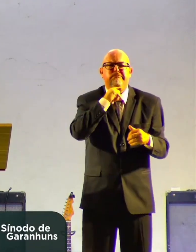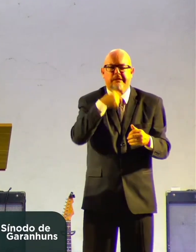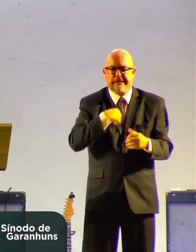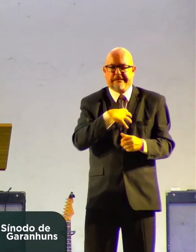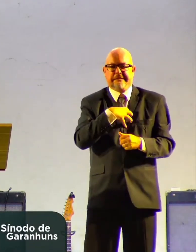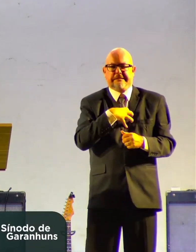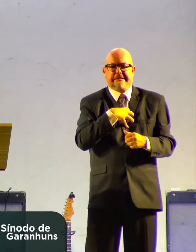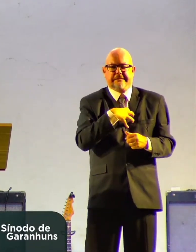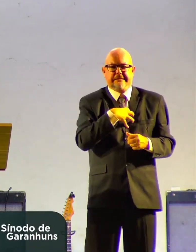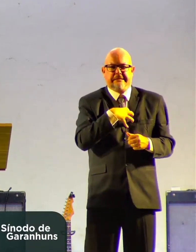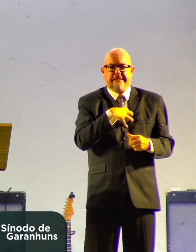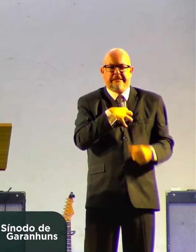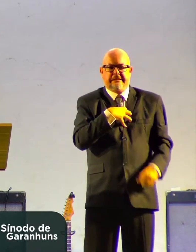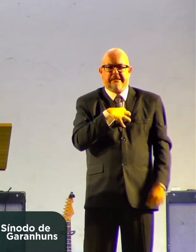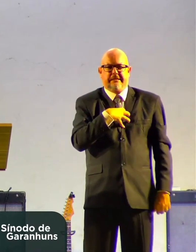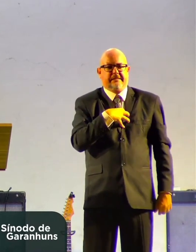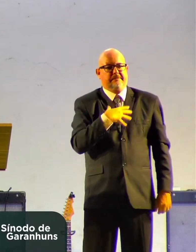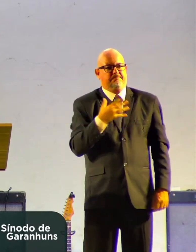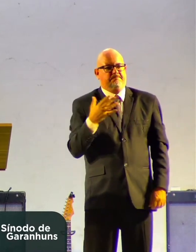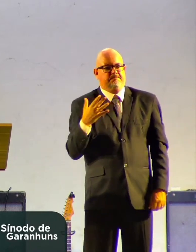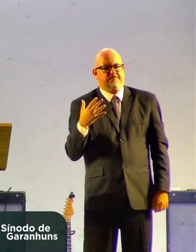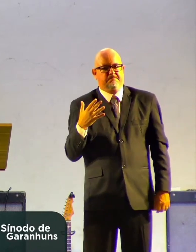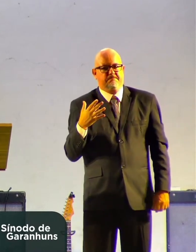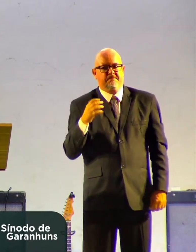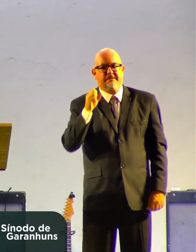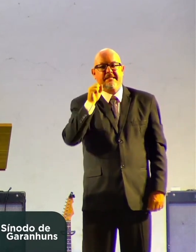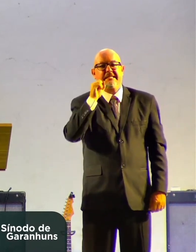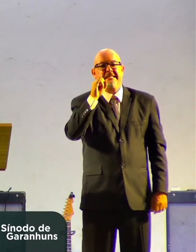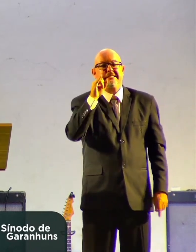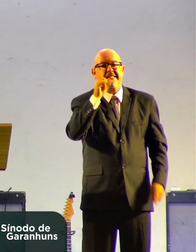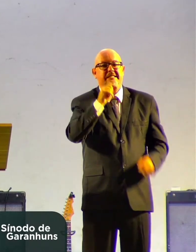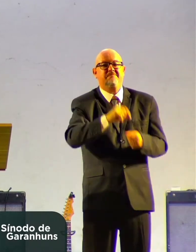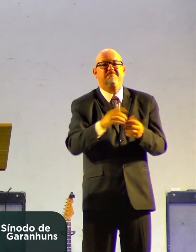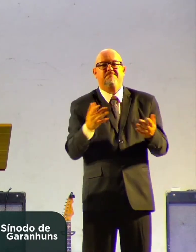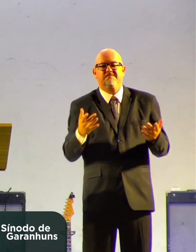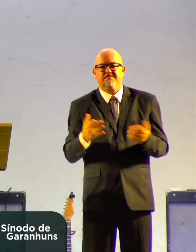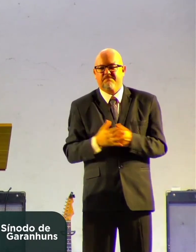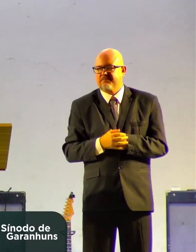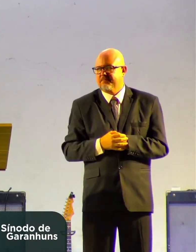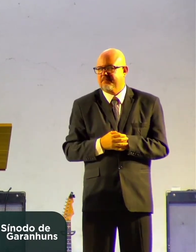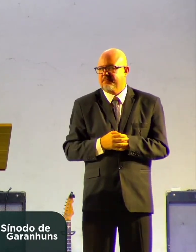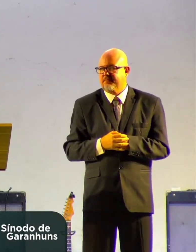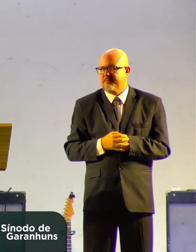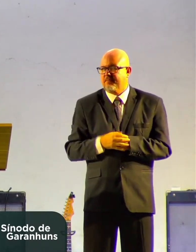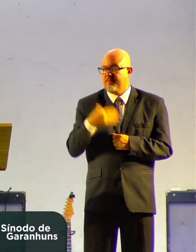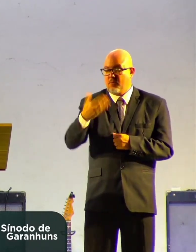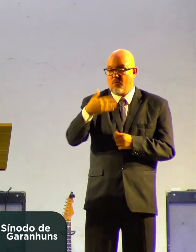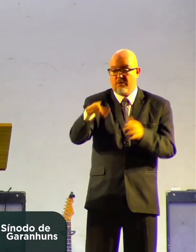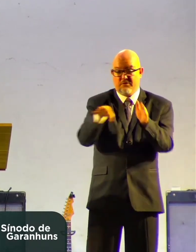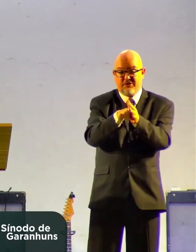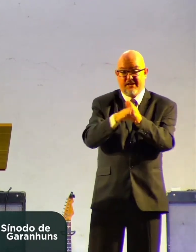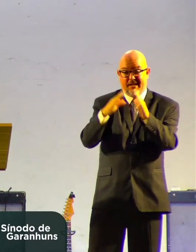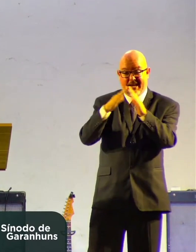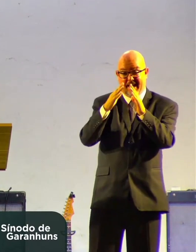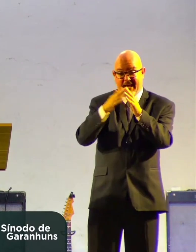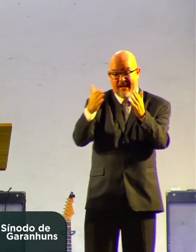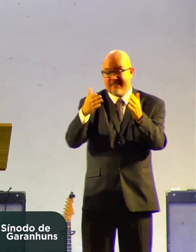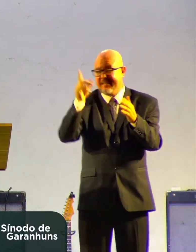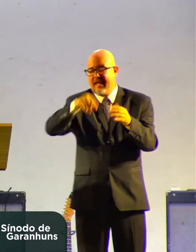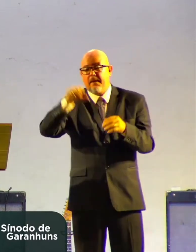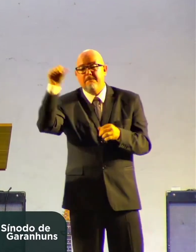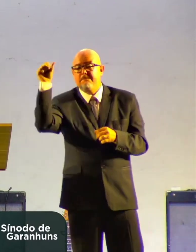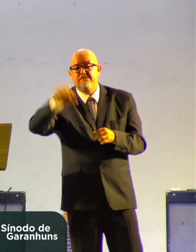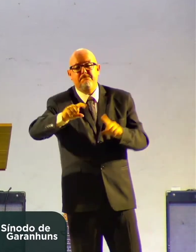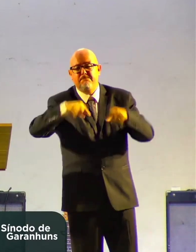espinha. Disse: meu Deus, e se não funcionar agora, o que eu vou fazer? Quando ele chega naquela casa, a situação era muito